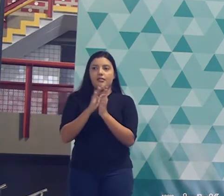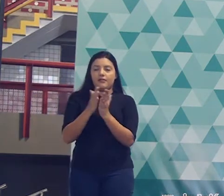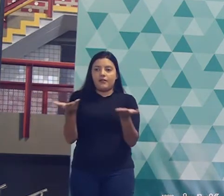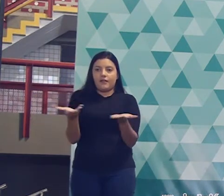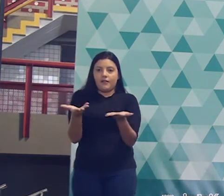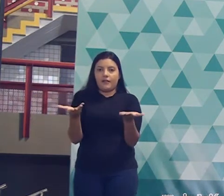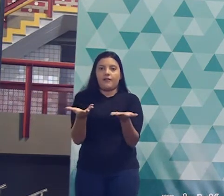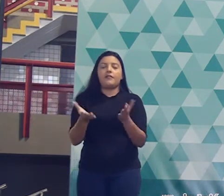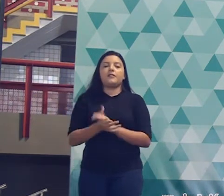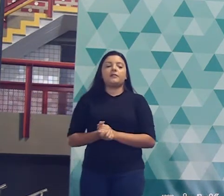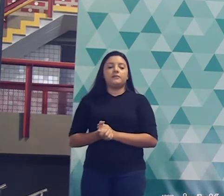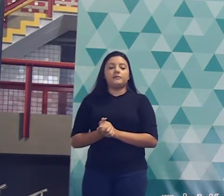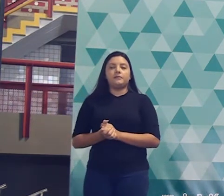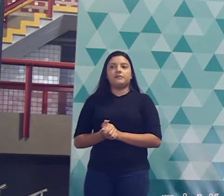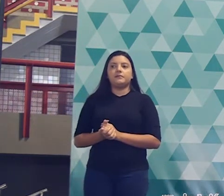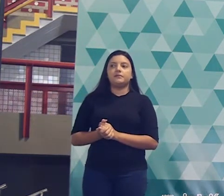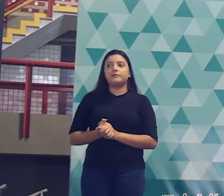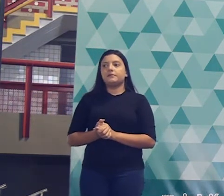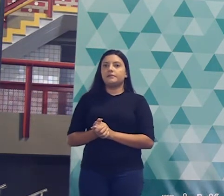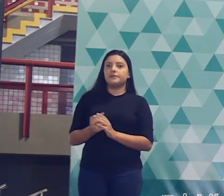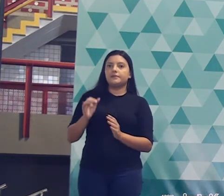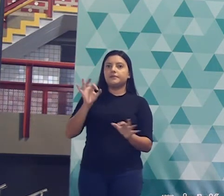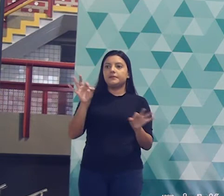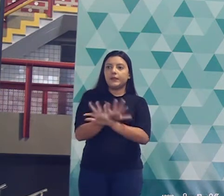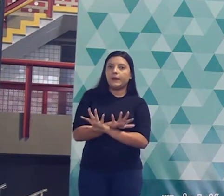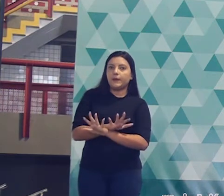49.923? Não? Pronto.